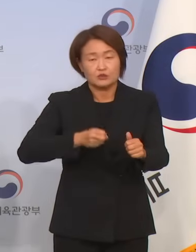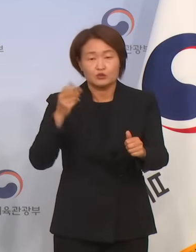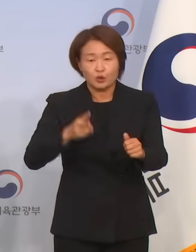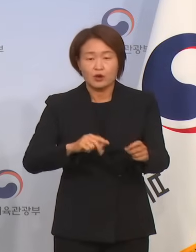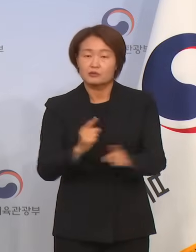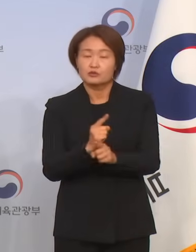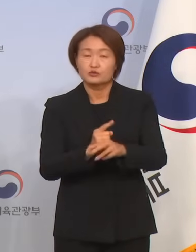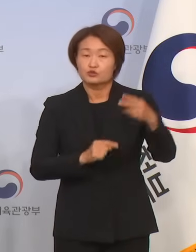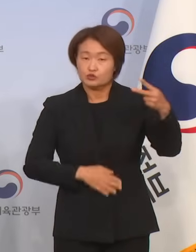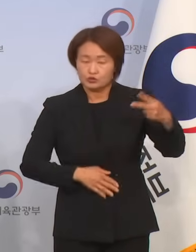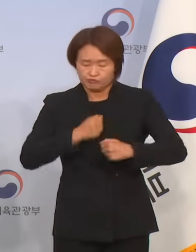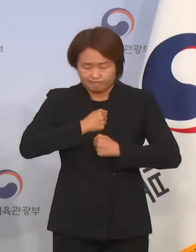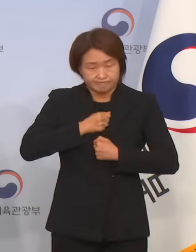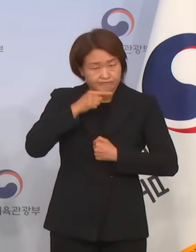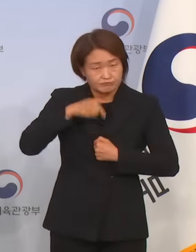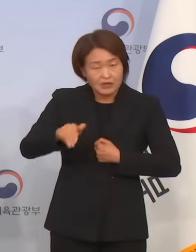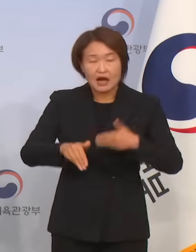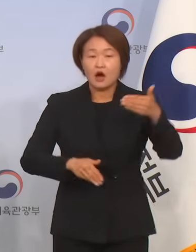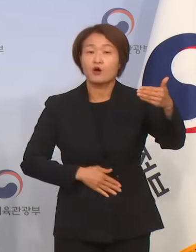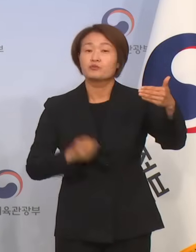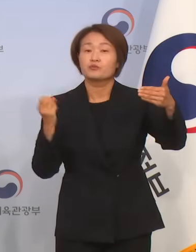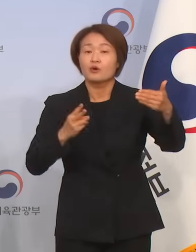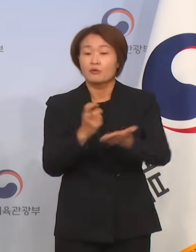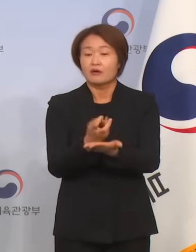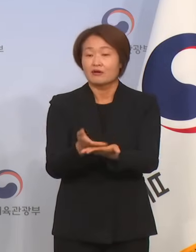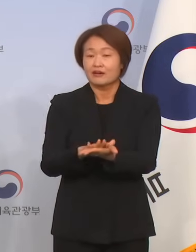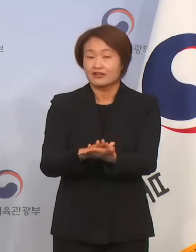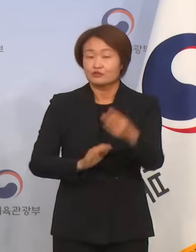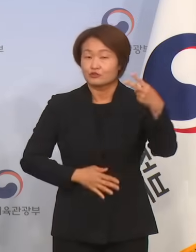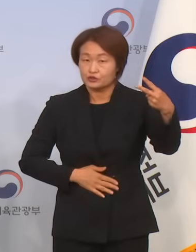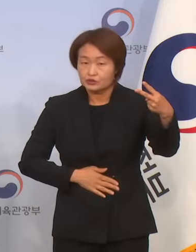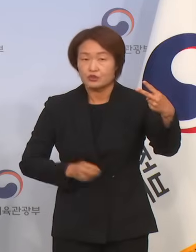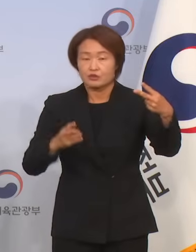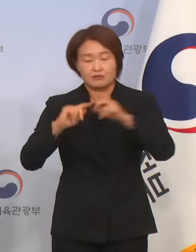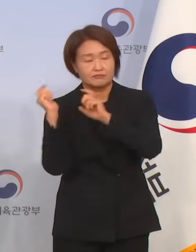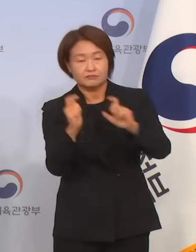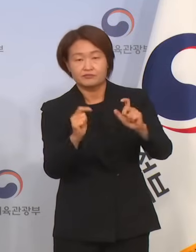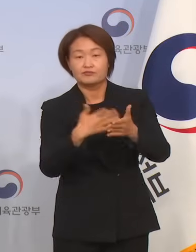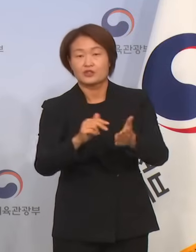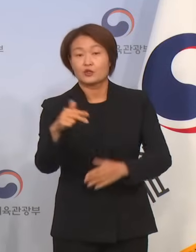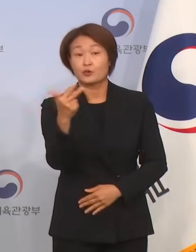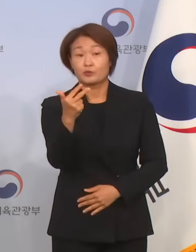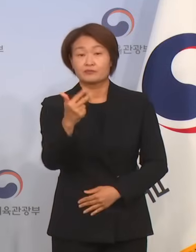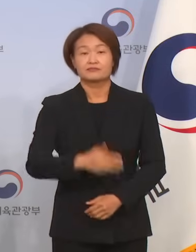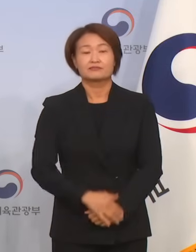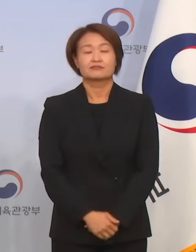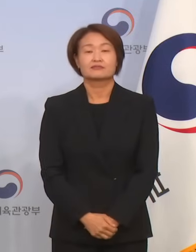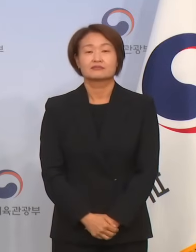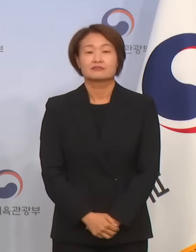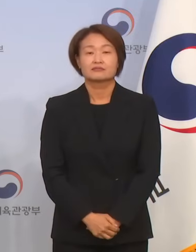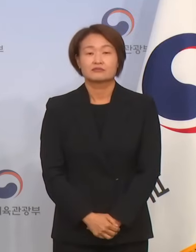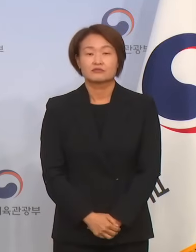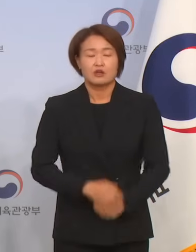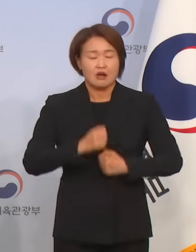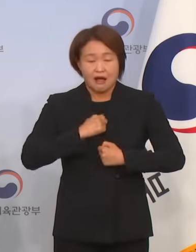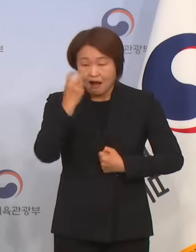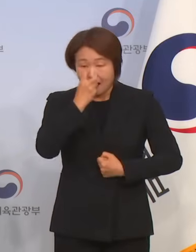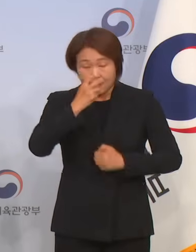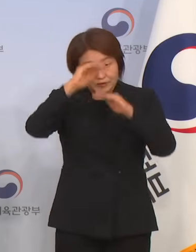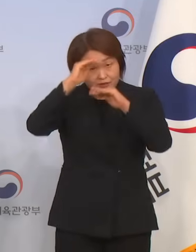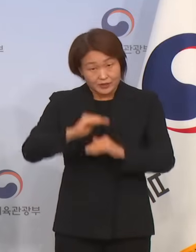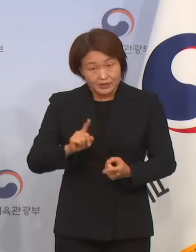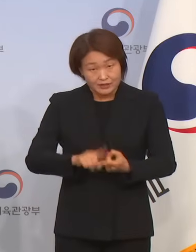시정 2건, 주의 경고 9건, 제도 개선 2건, 통보 7건입니다. 주요 감사